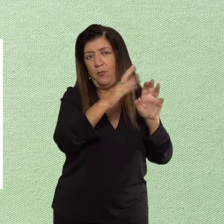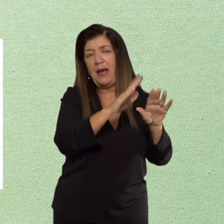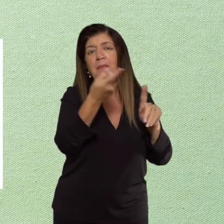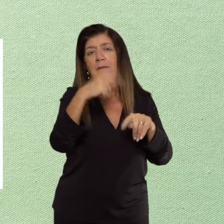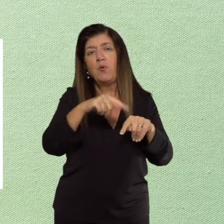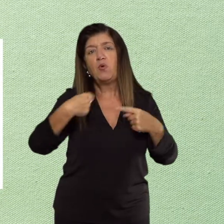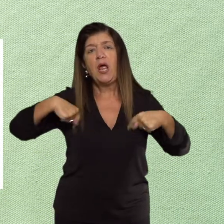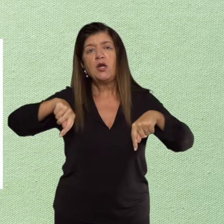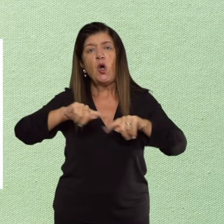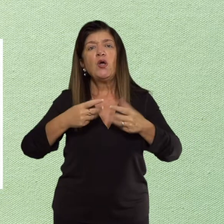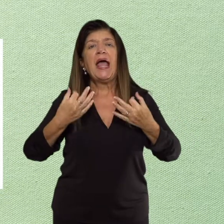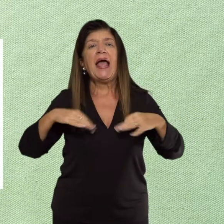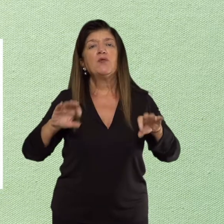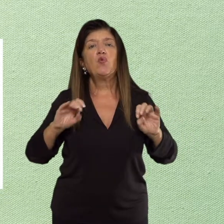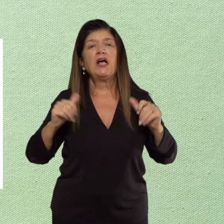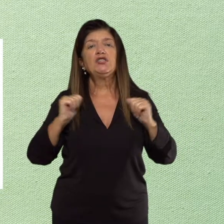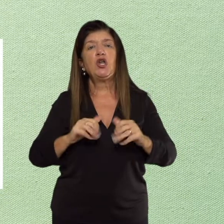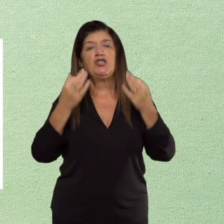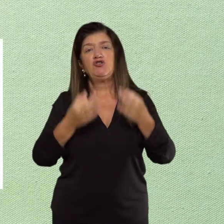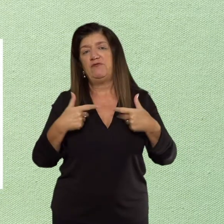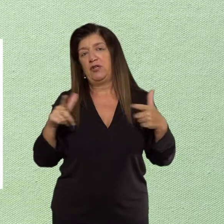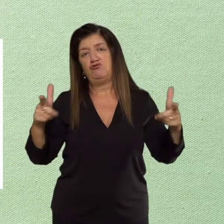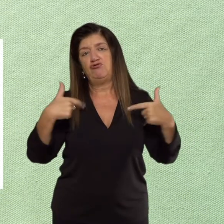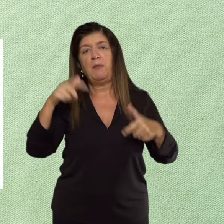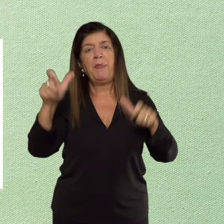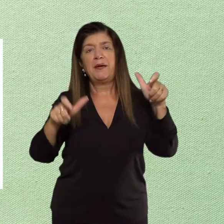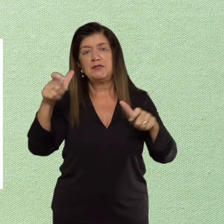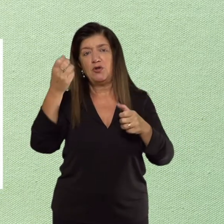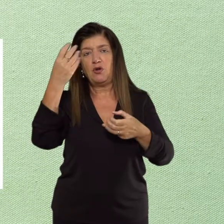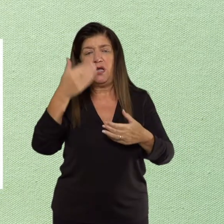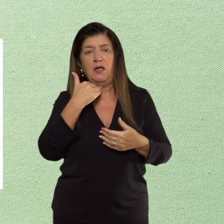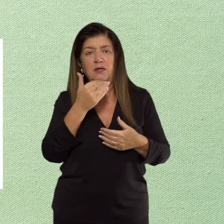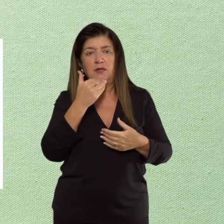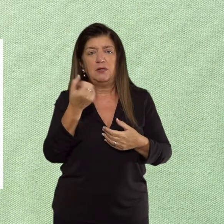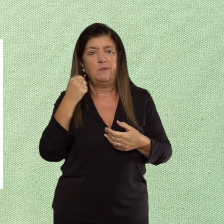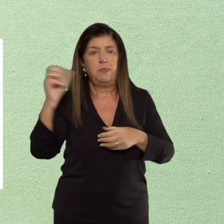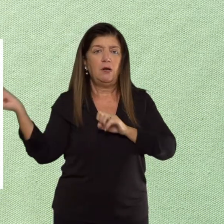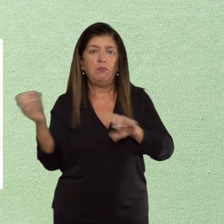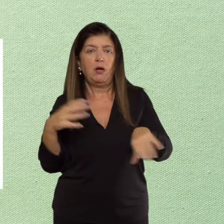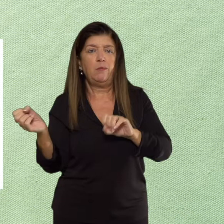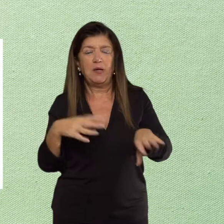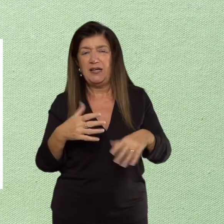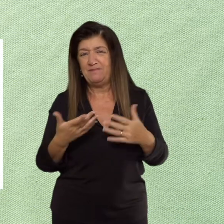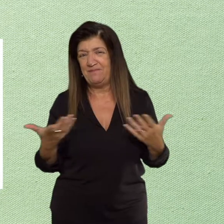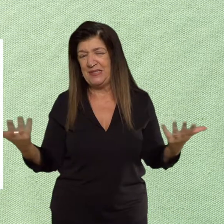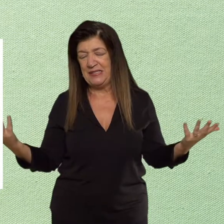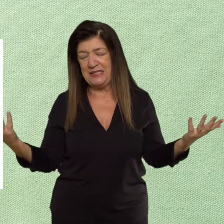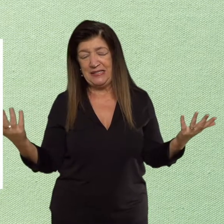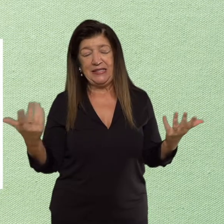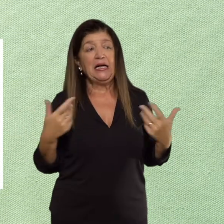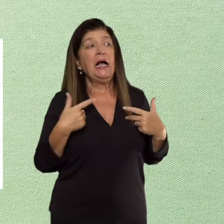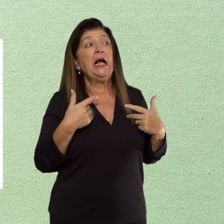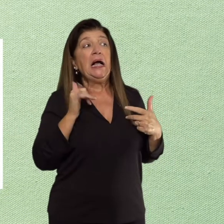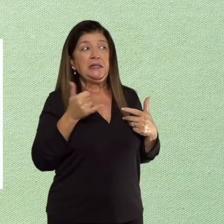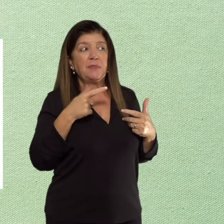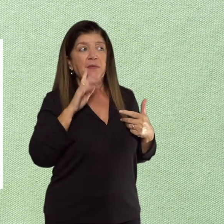cittadino. Società che peraltro sappiamo che operano già in una sorta di sensibilizzazione, no? Per